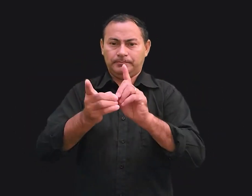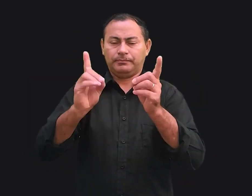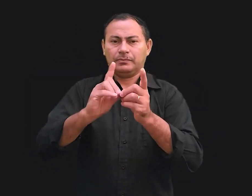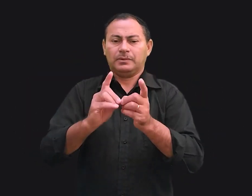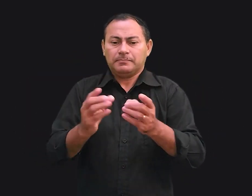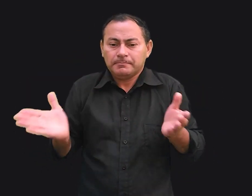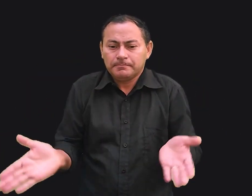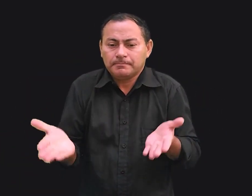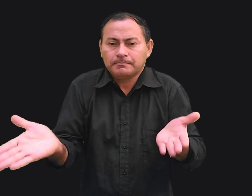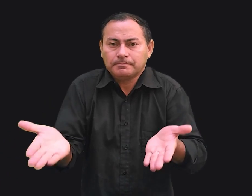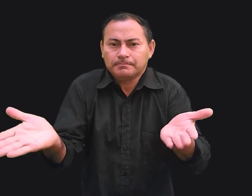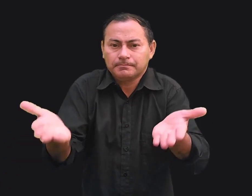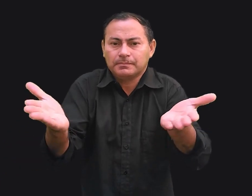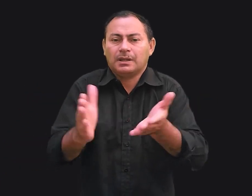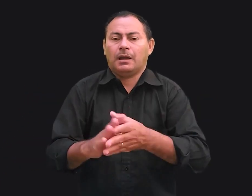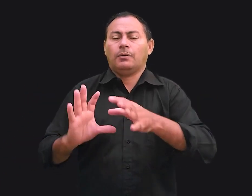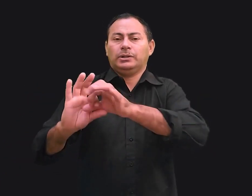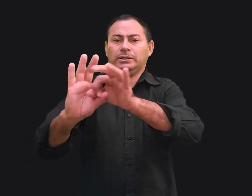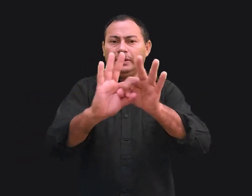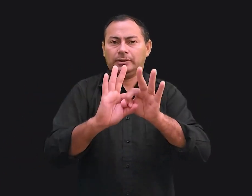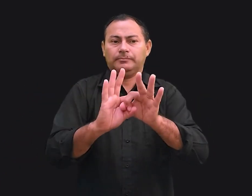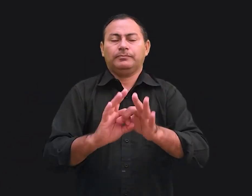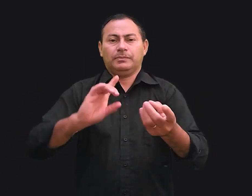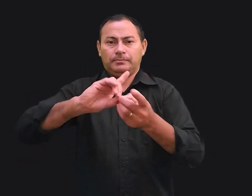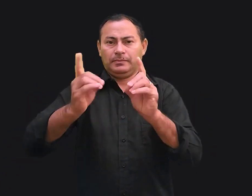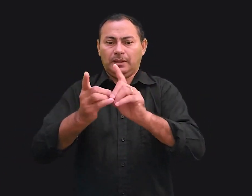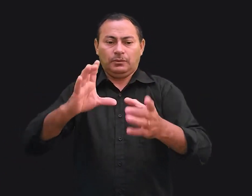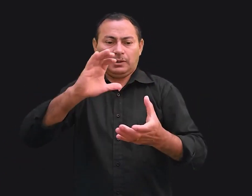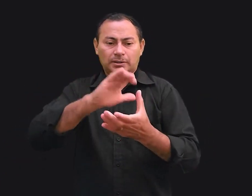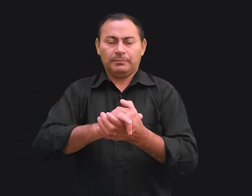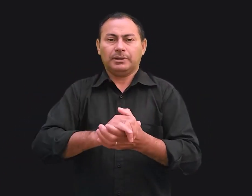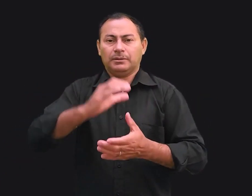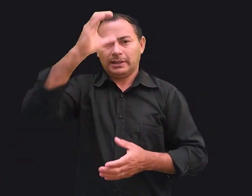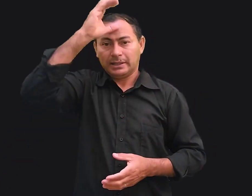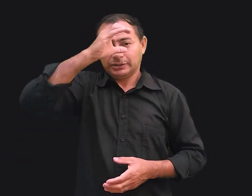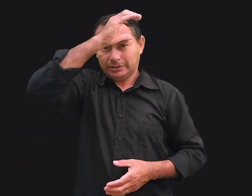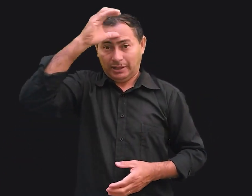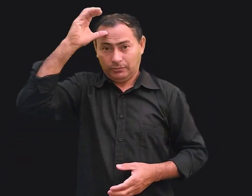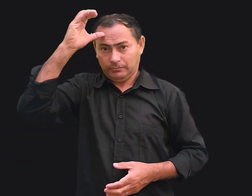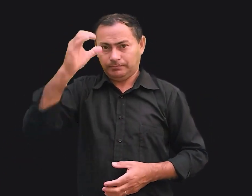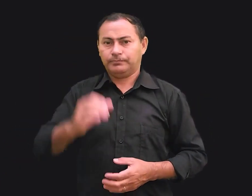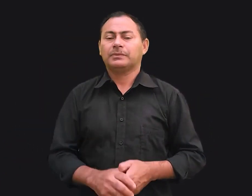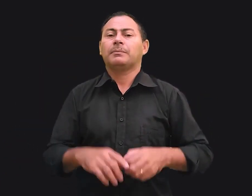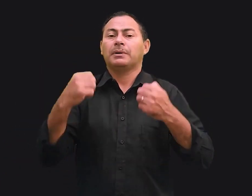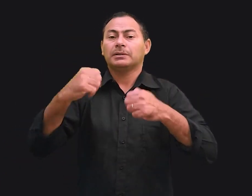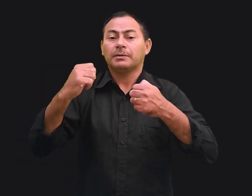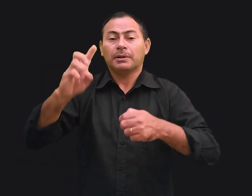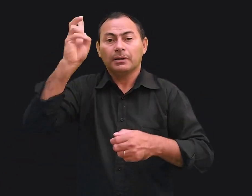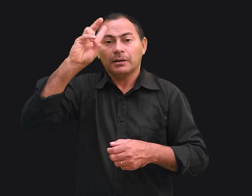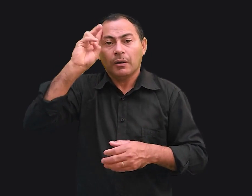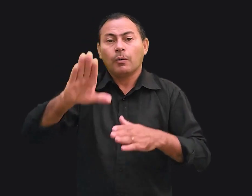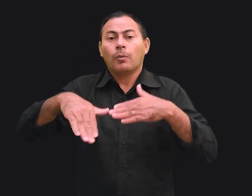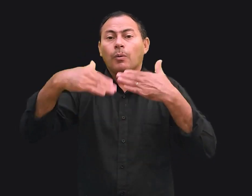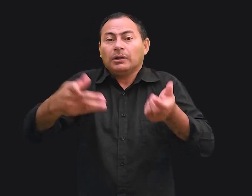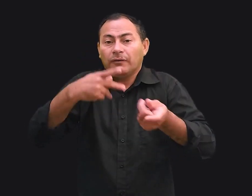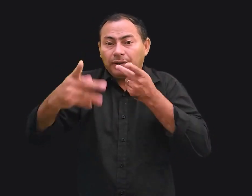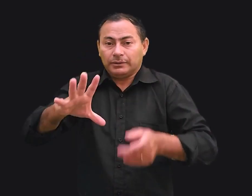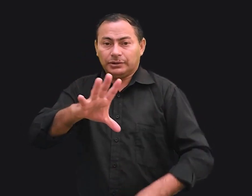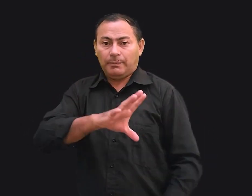que impulsiona a unidade. É a dinâmica do casamento cristão. E devemos nos lembrar que, quando falamos de amor,